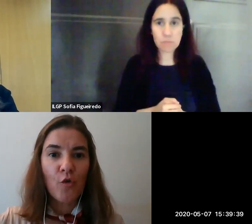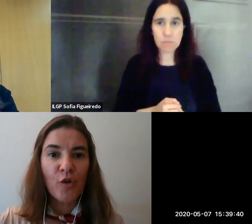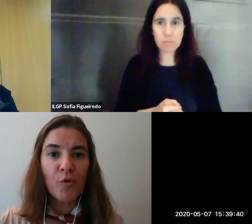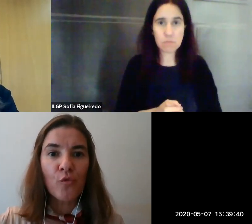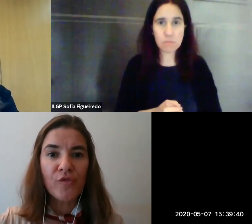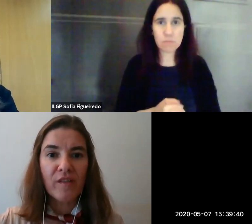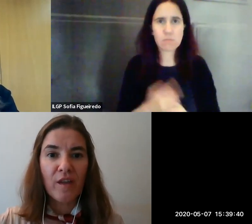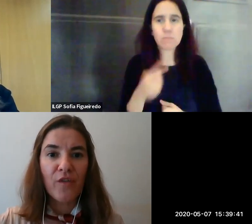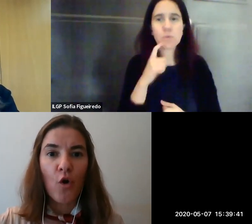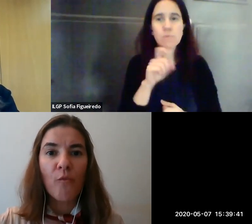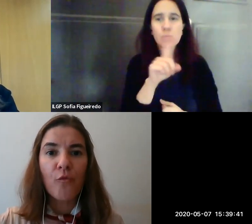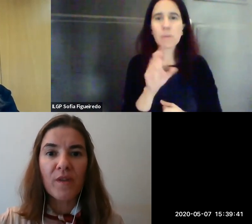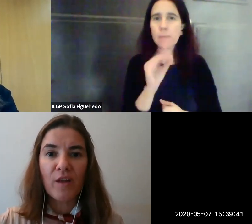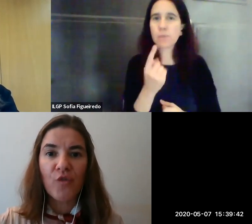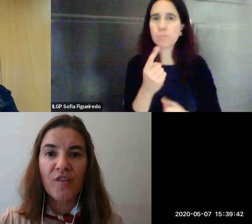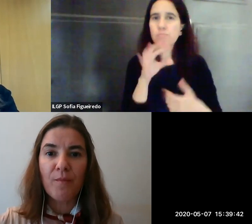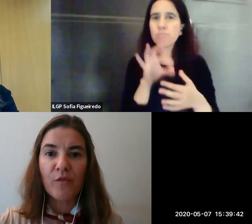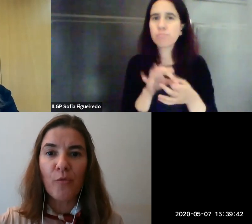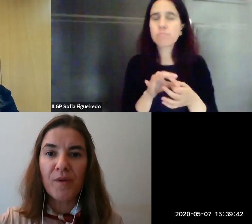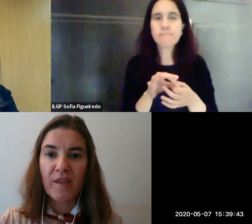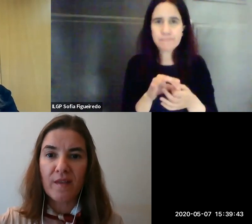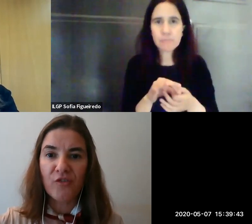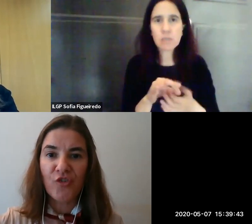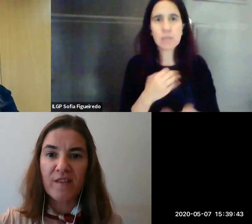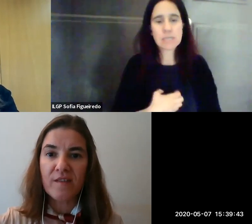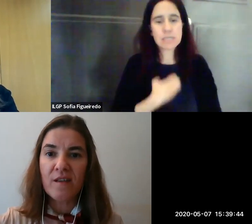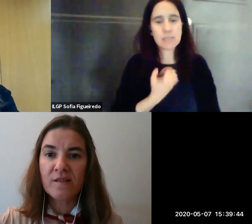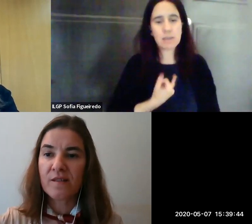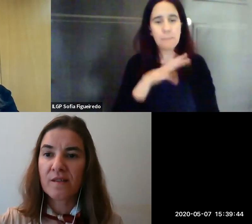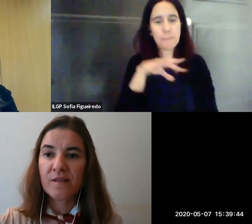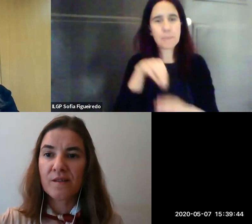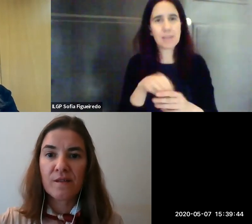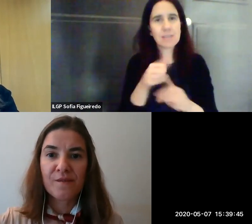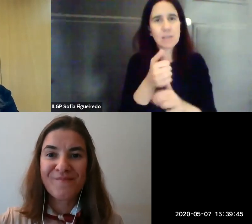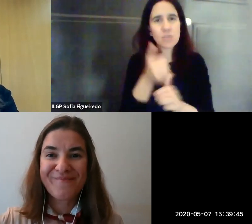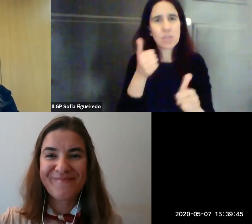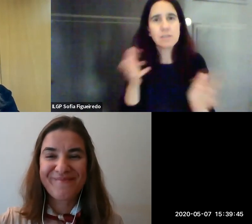Temos aqui outra pergunta que tem a ver com como fomentar o sentimento de pertença à distância.